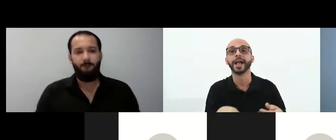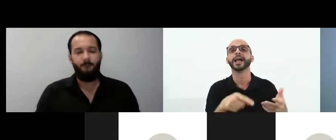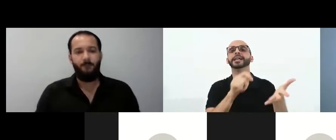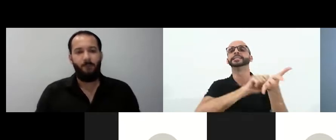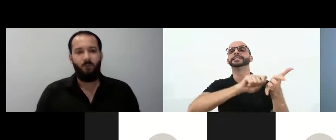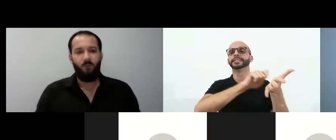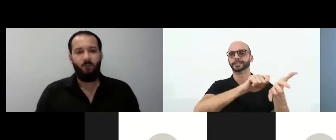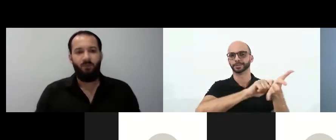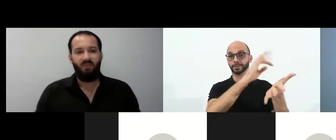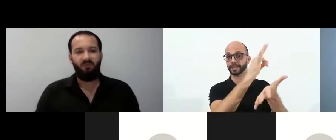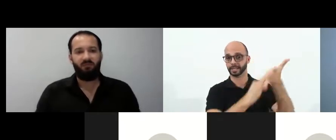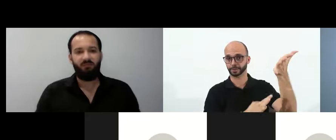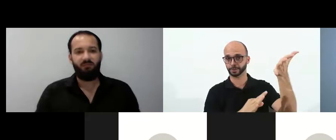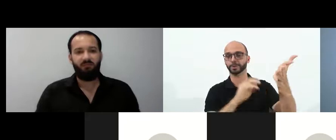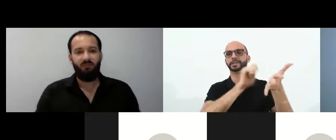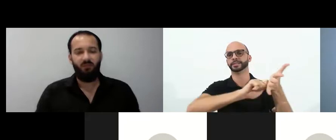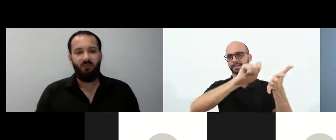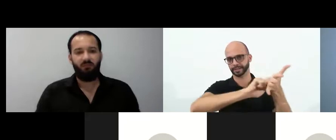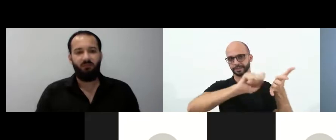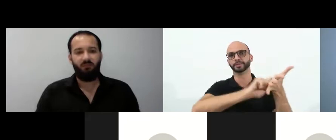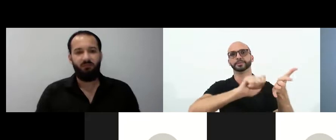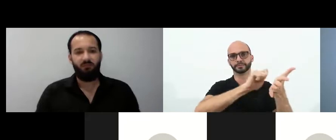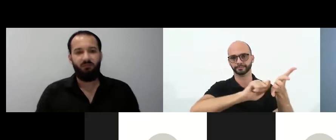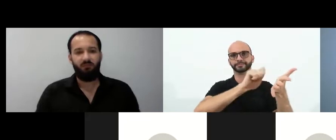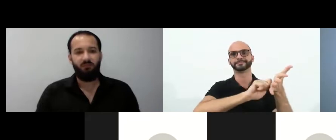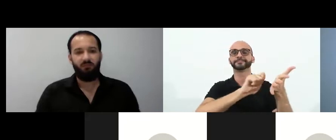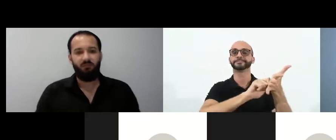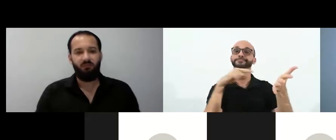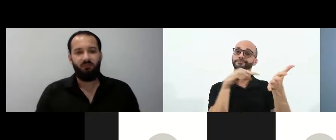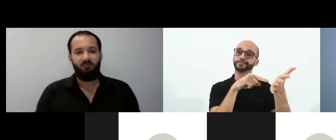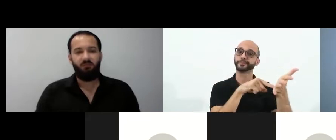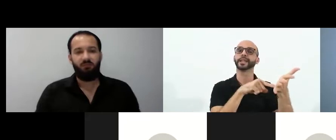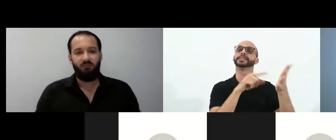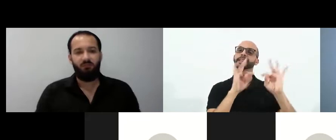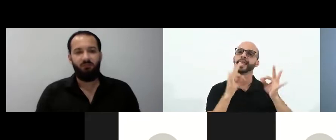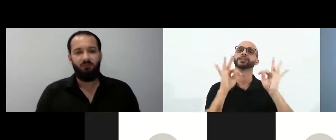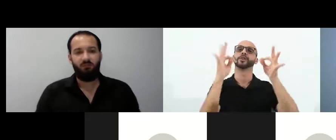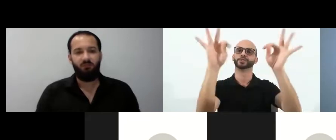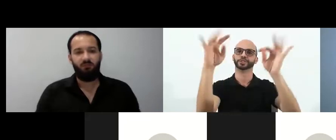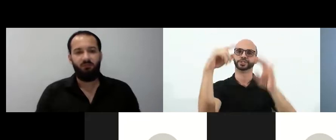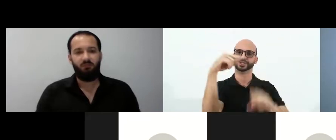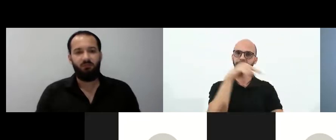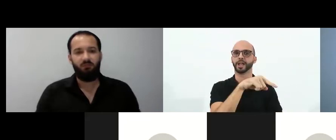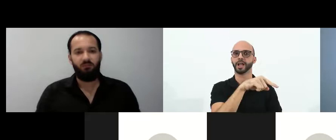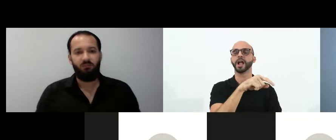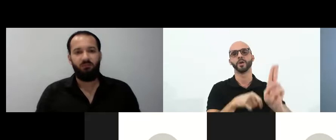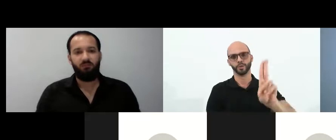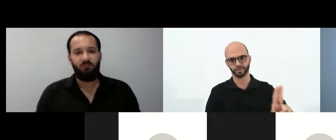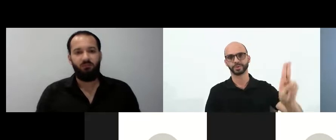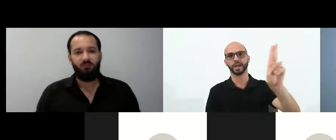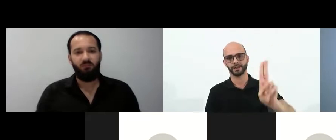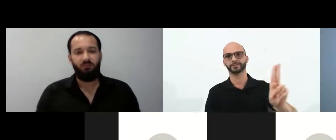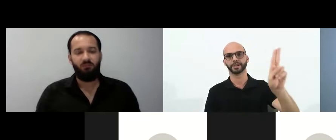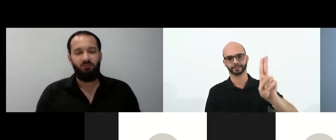que utilizava era como precisava fazer textos. E esses textos eram de uma